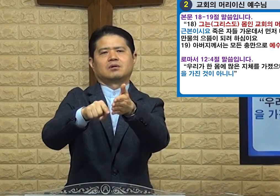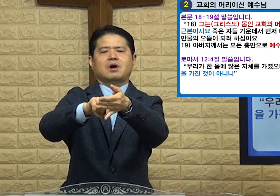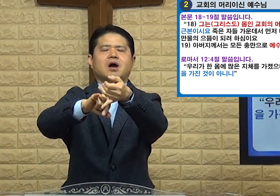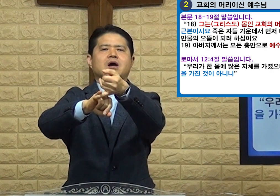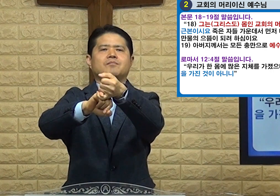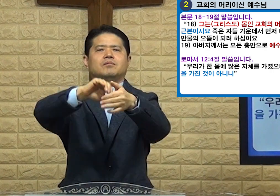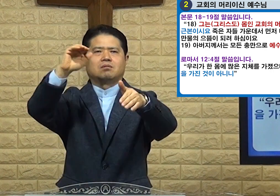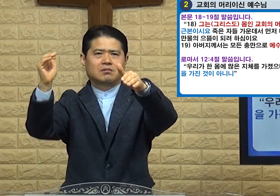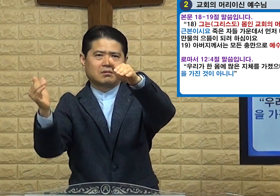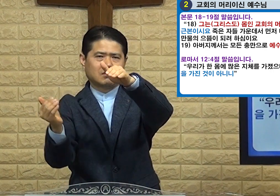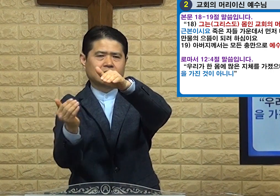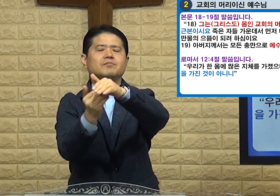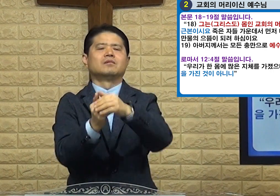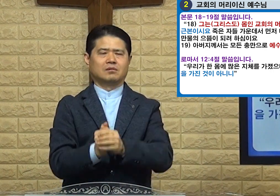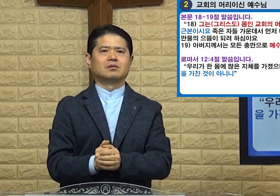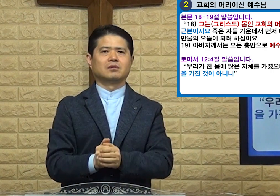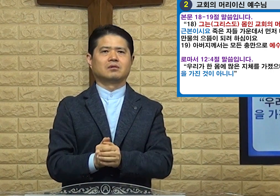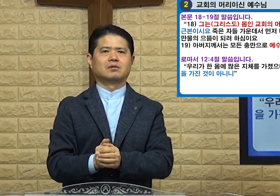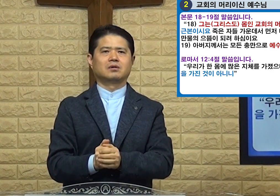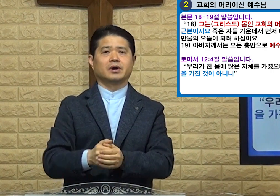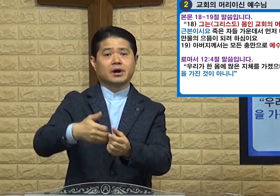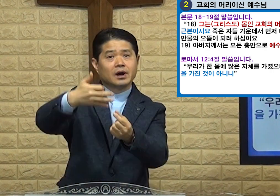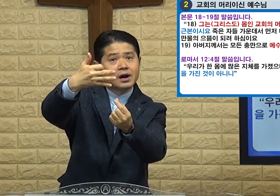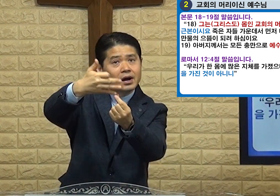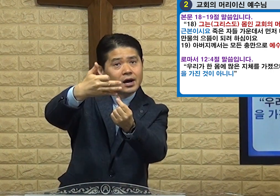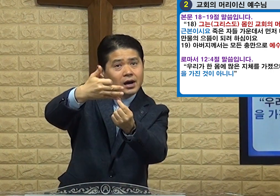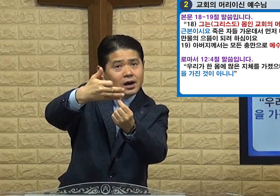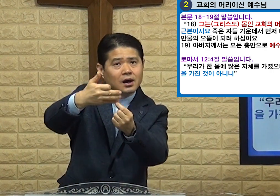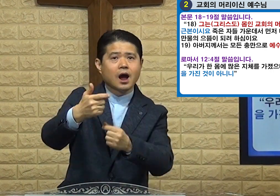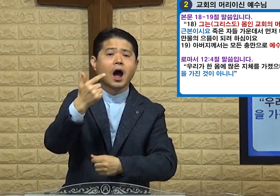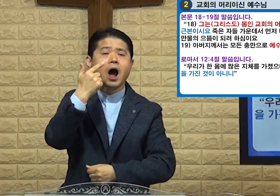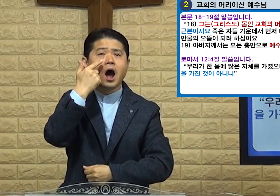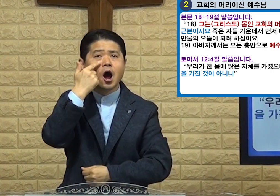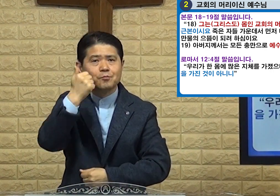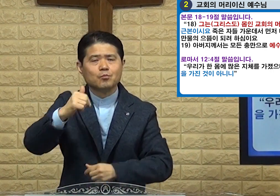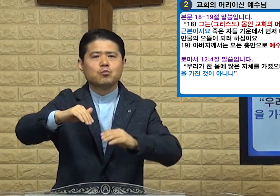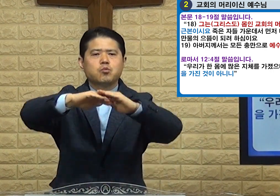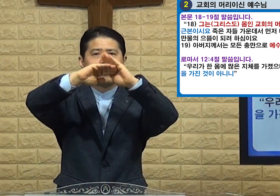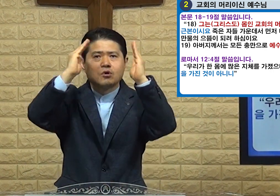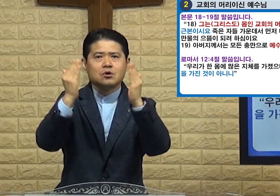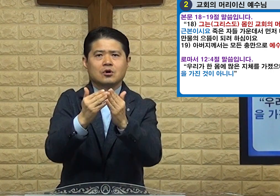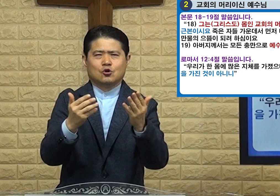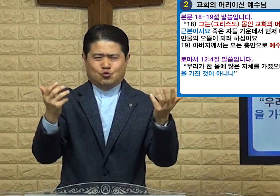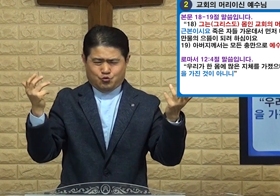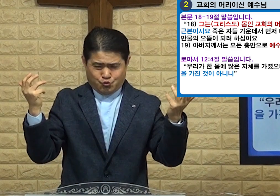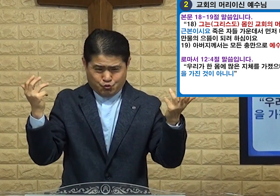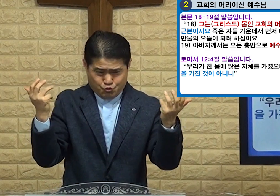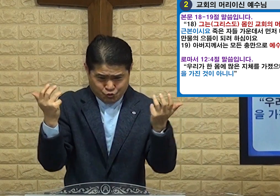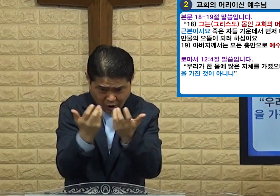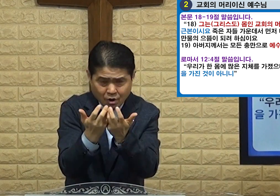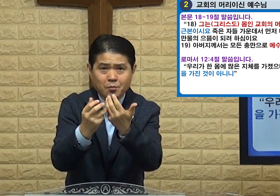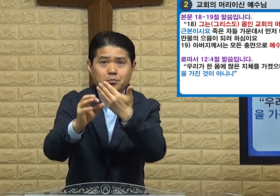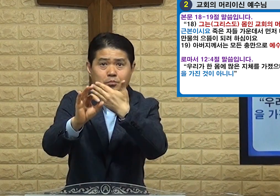우리가 죄를 사하기 위한 그 목적을 예수님이 달성하셨습니다. 19절에 아버지께서는